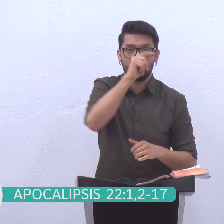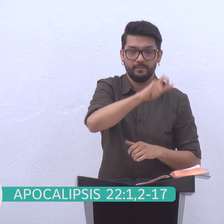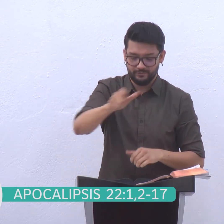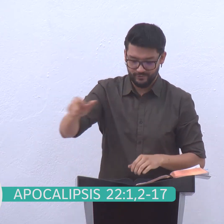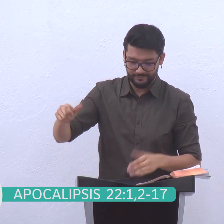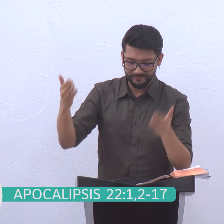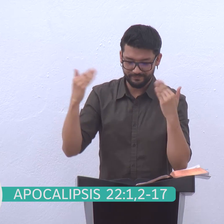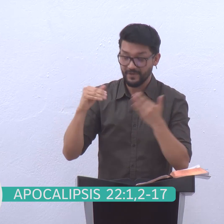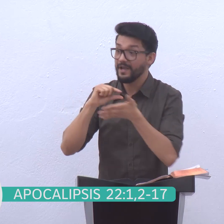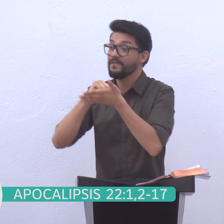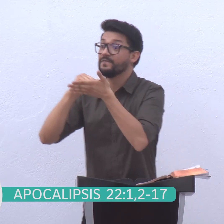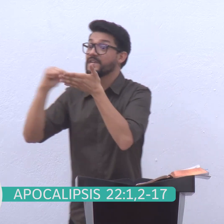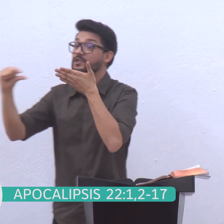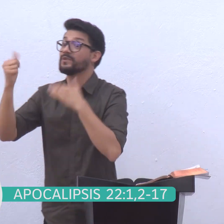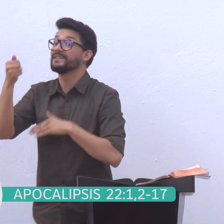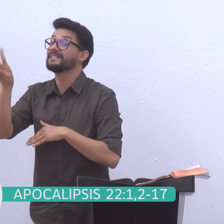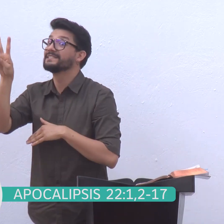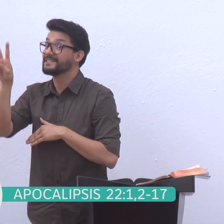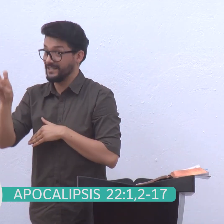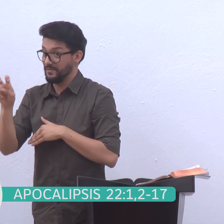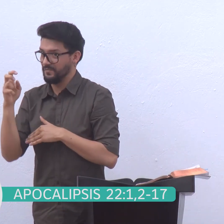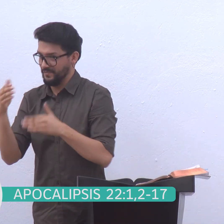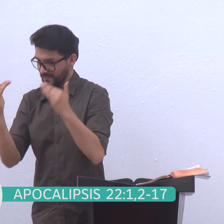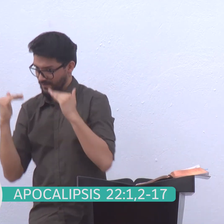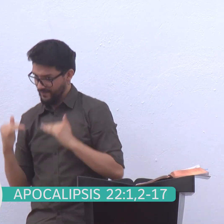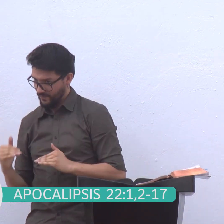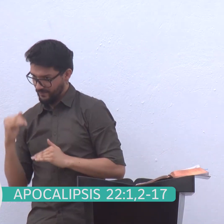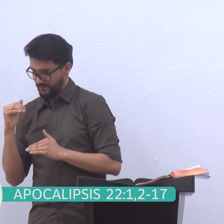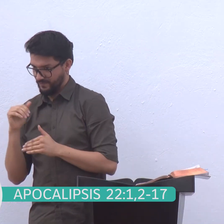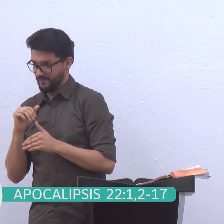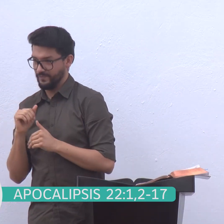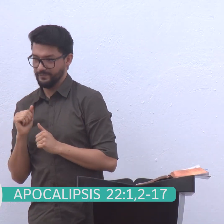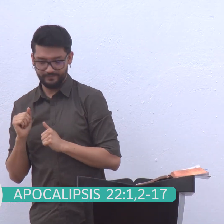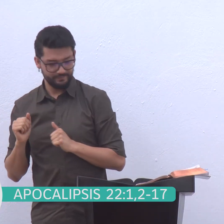naciones. Ahora vaya conmigo al versículo 17.